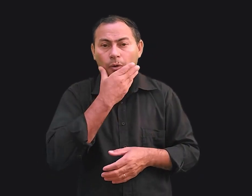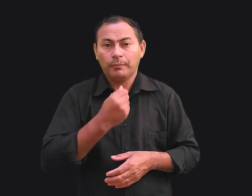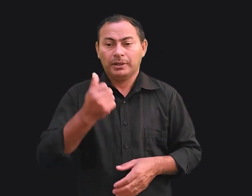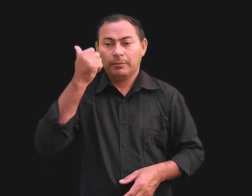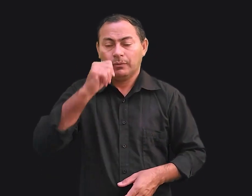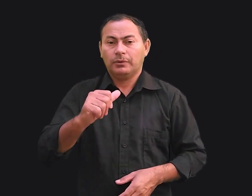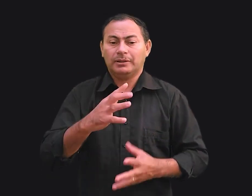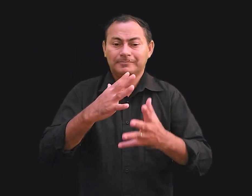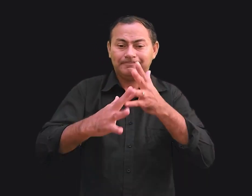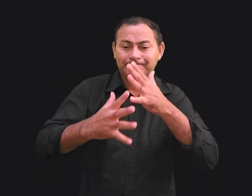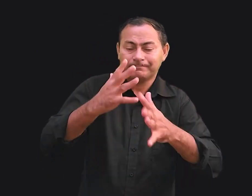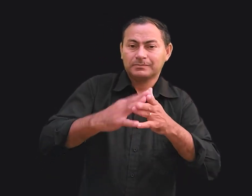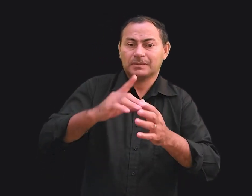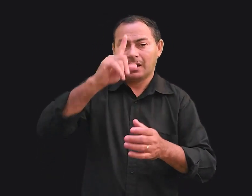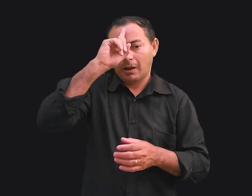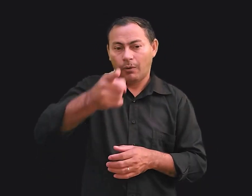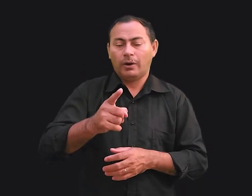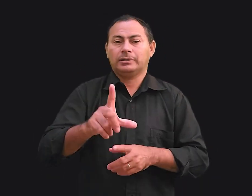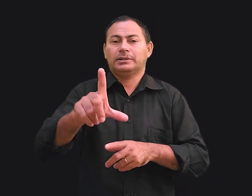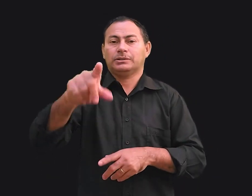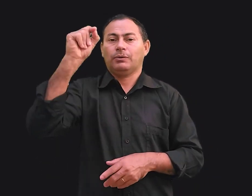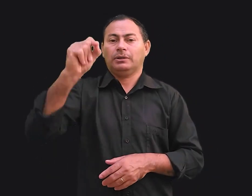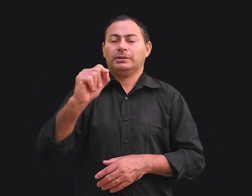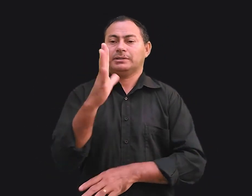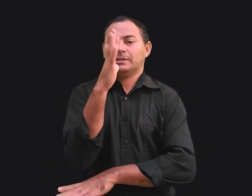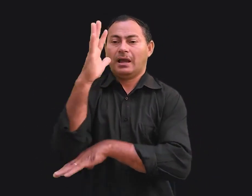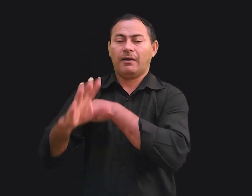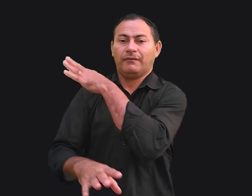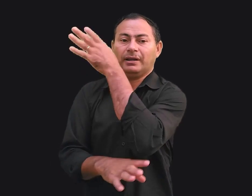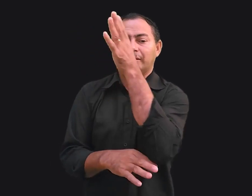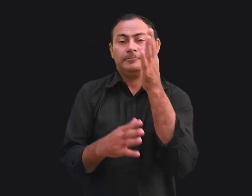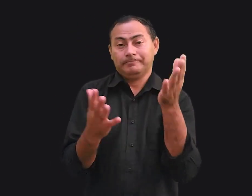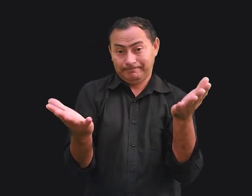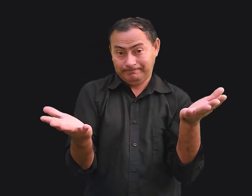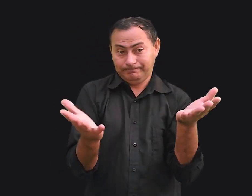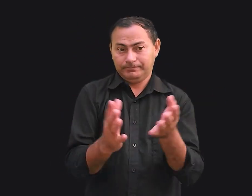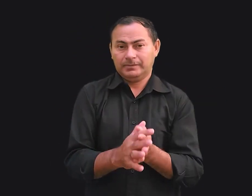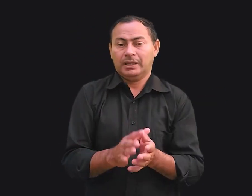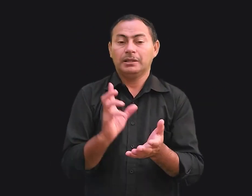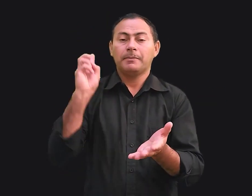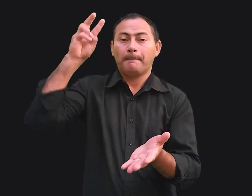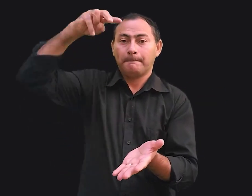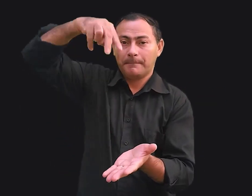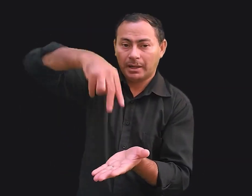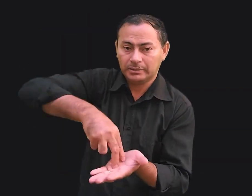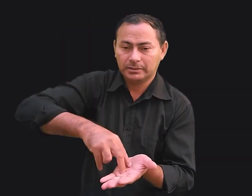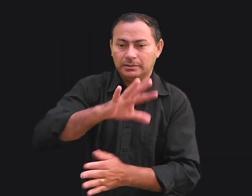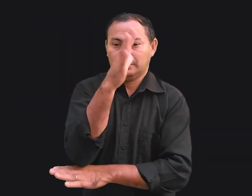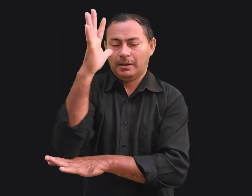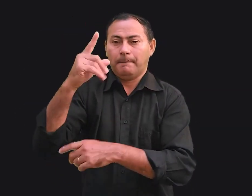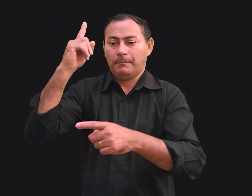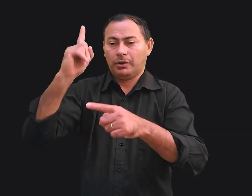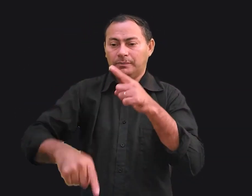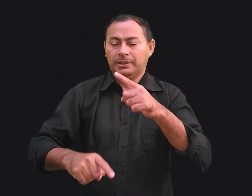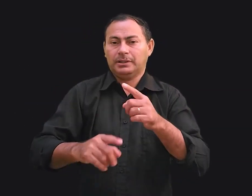mulher confundem a ordem de prioridade dessas árvores. Eles participam da árvore proibida nessa